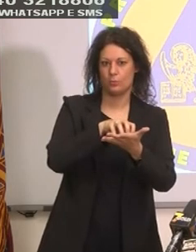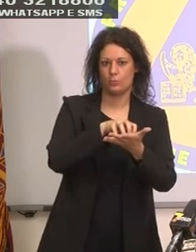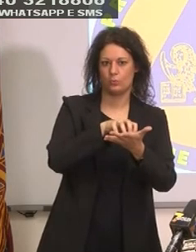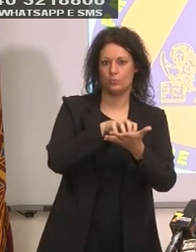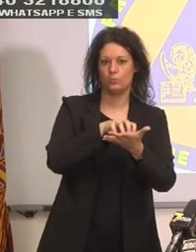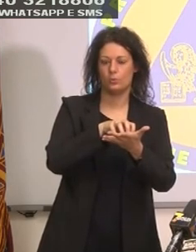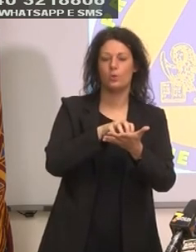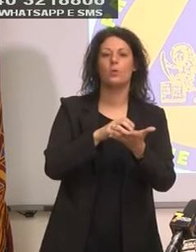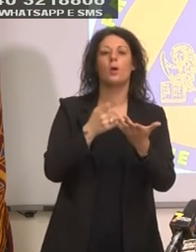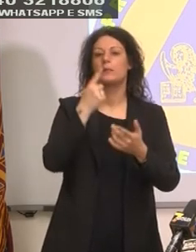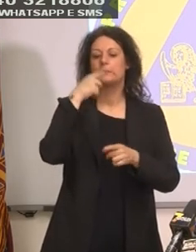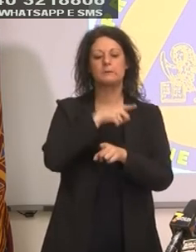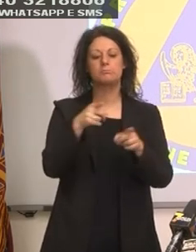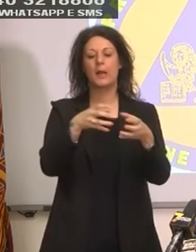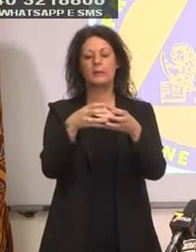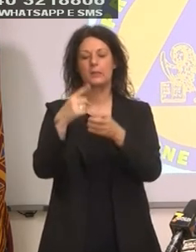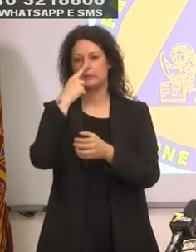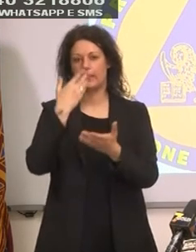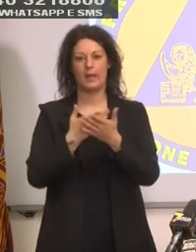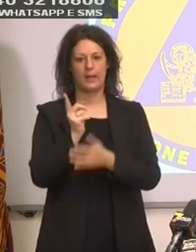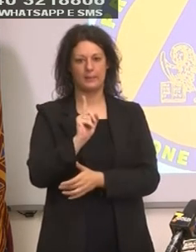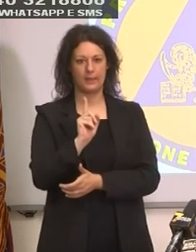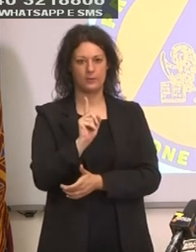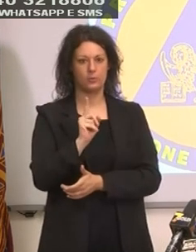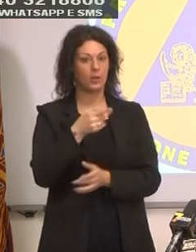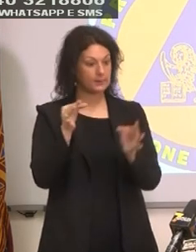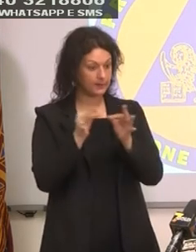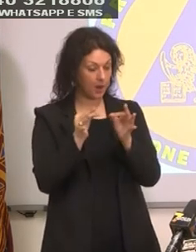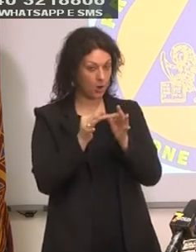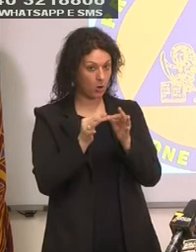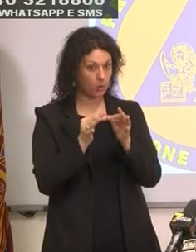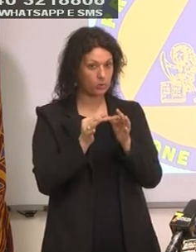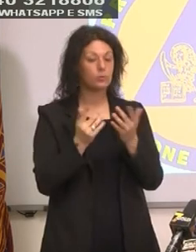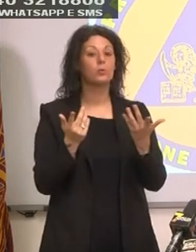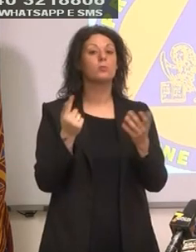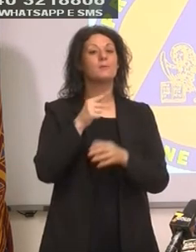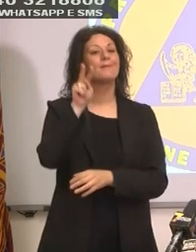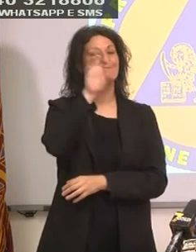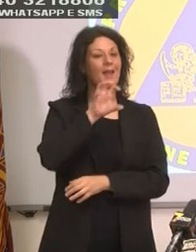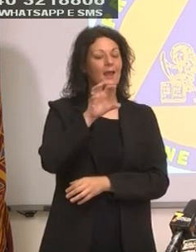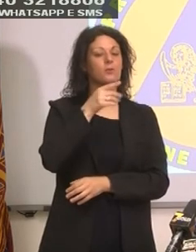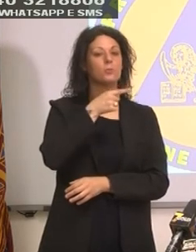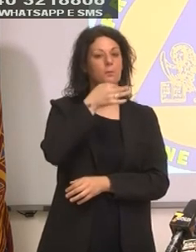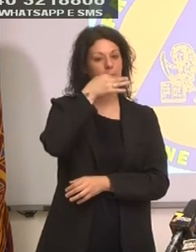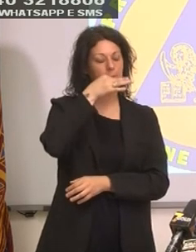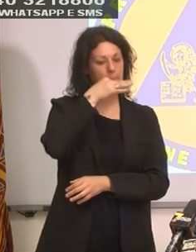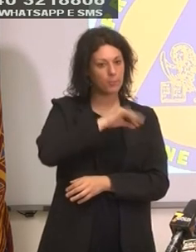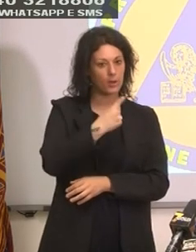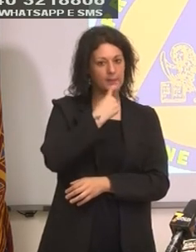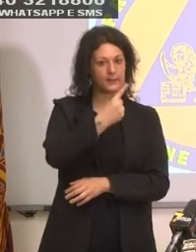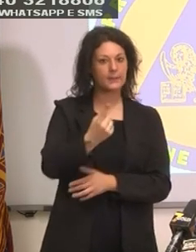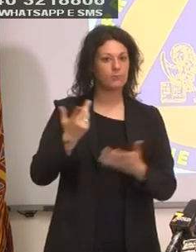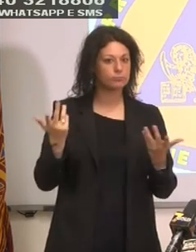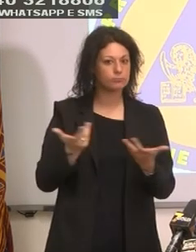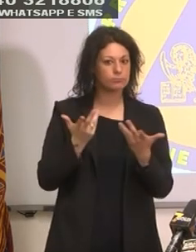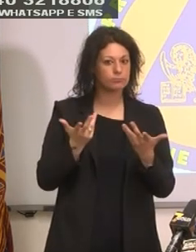con queste istanze che le vengono presentate e il Veneto può dire la sua anche alla luce del forte dialogo che si è instaurato, perlomeno per